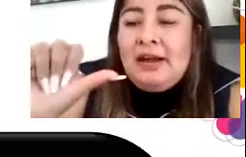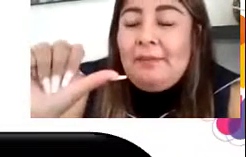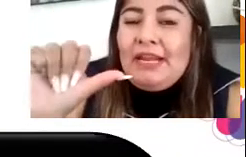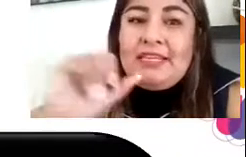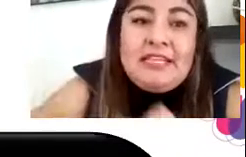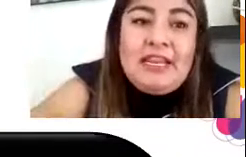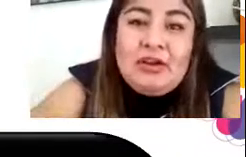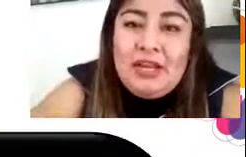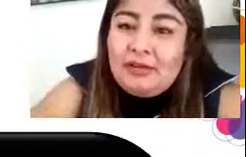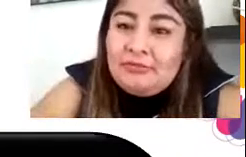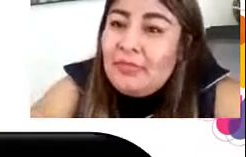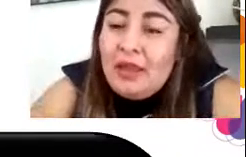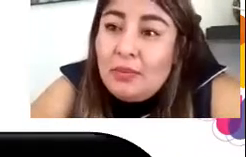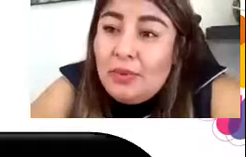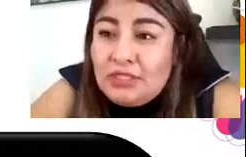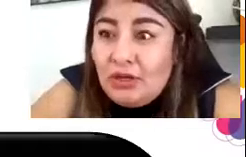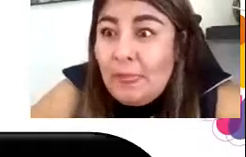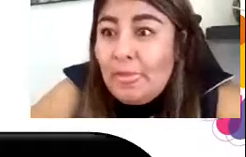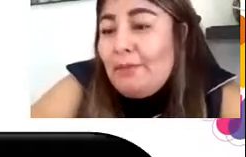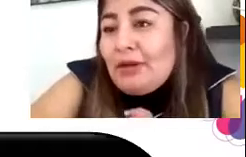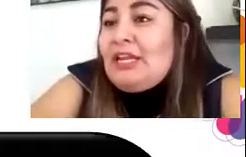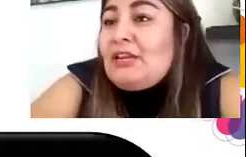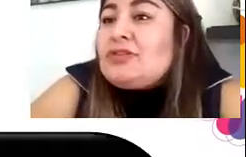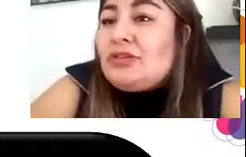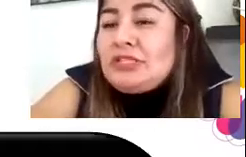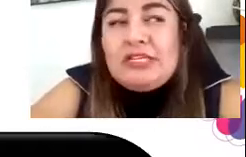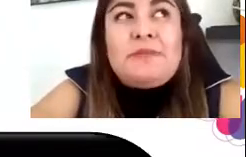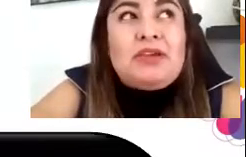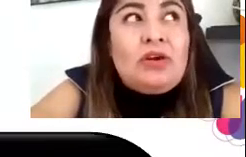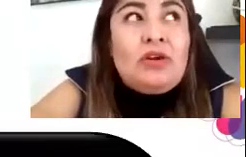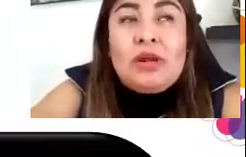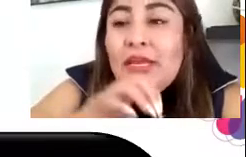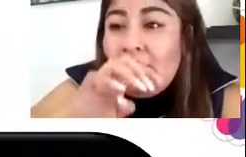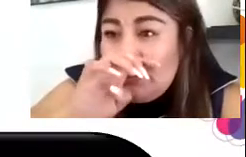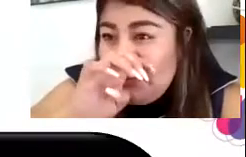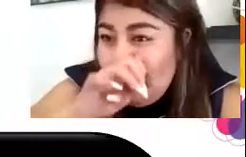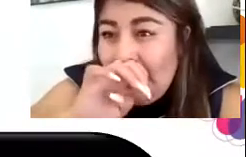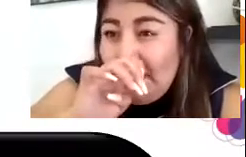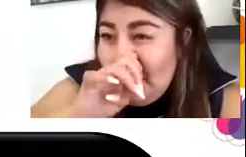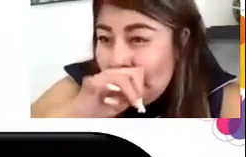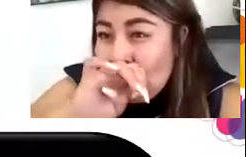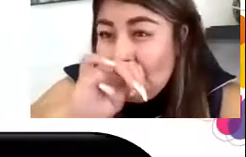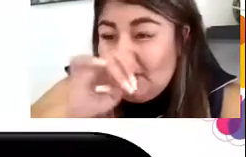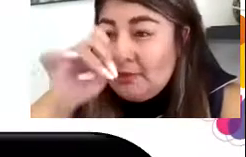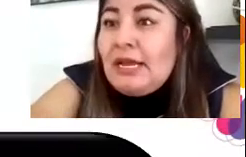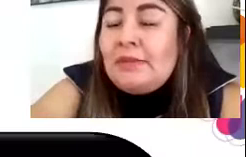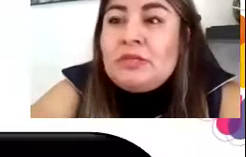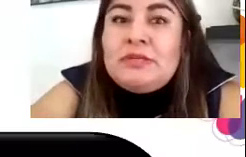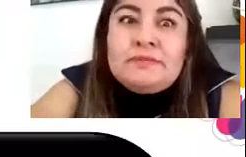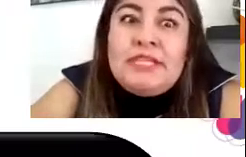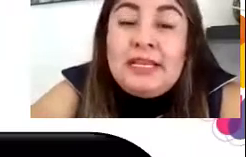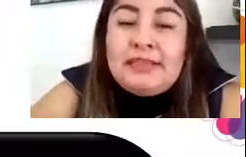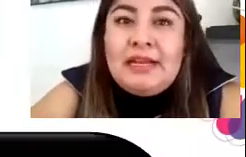H-O-L-A para decirle hola. Pues no, porque ni nosotros en español o cualquier otro idioma no nos